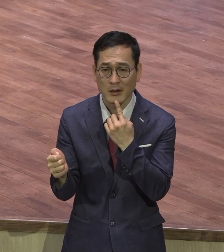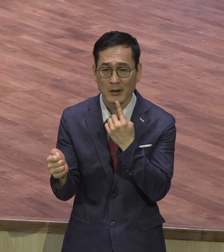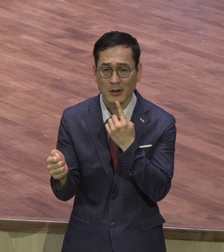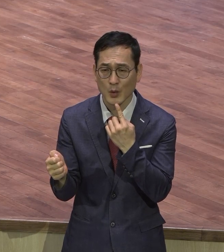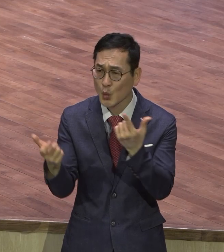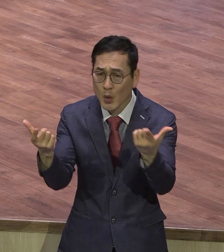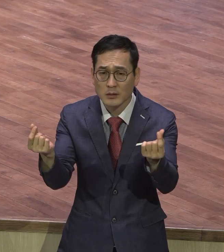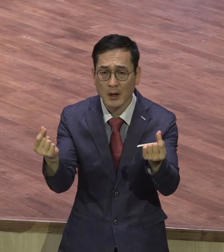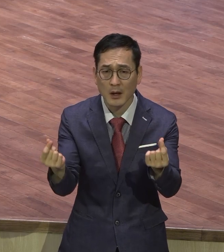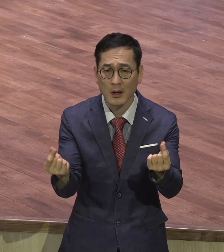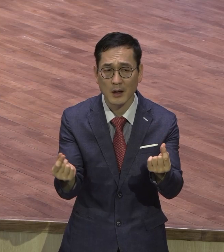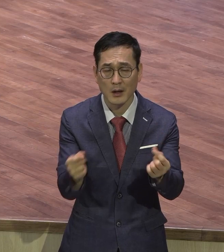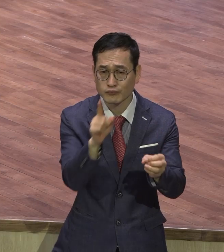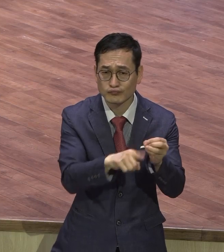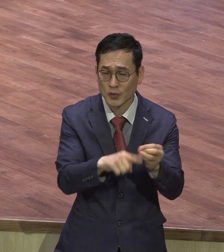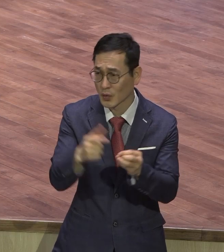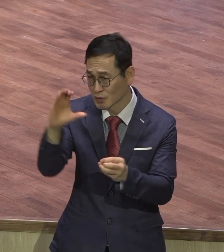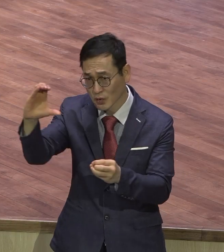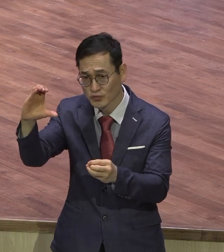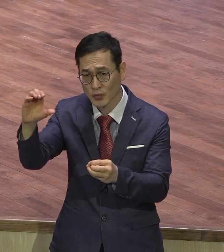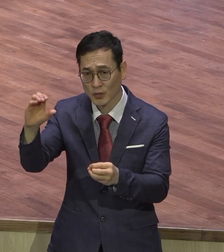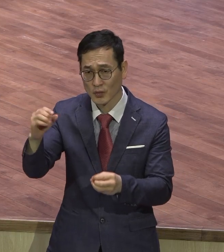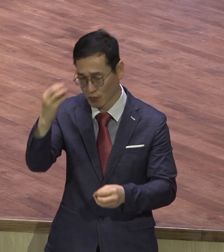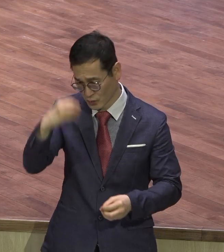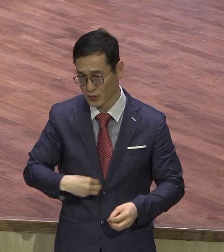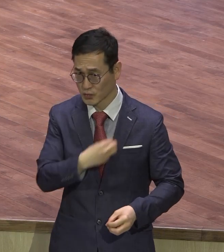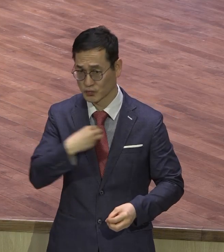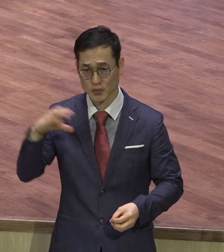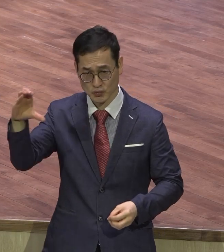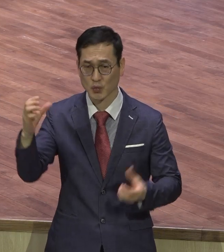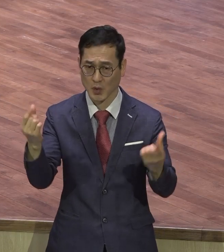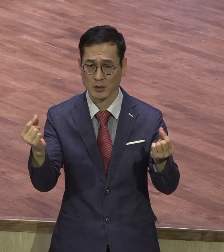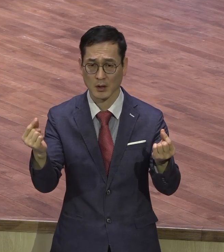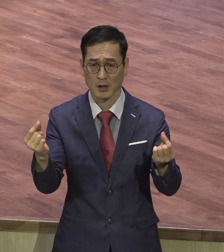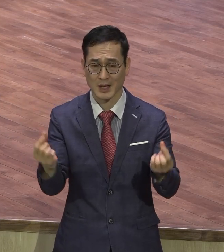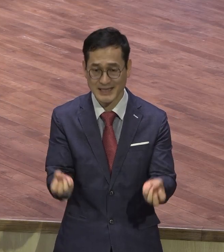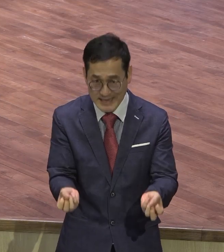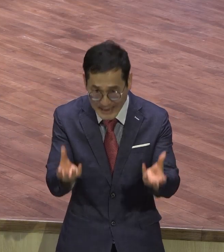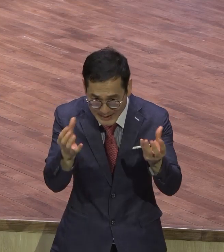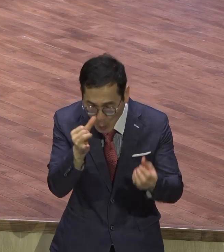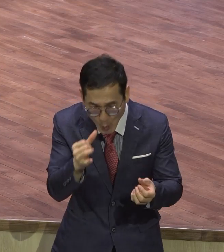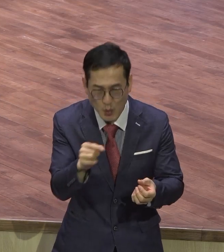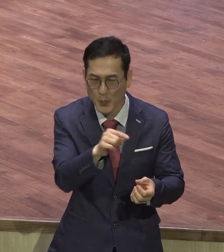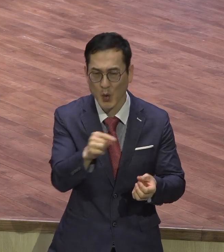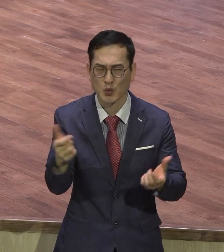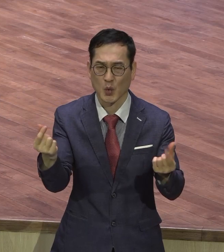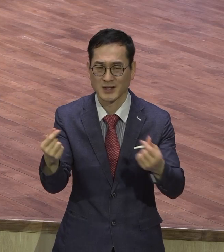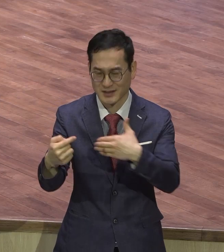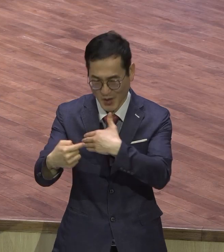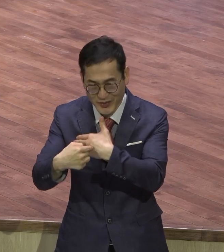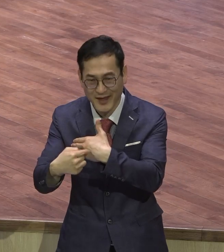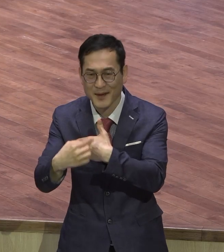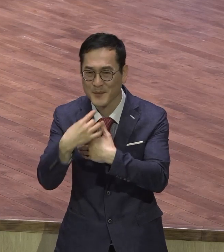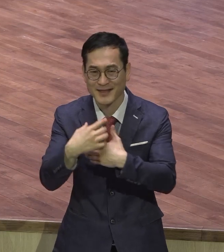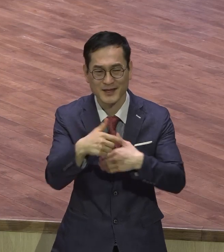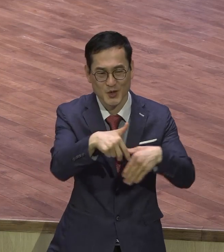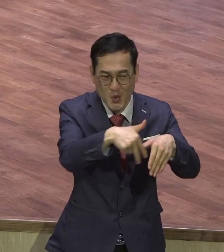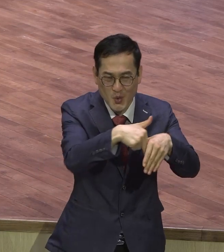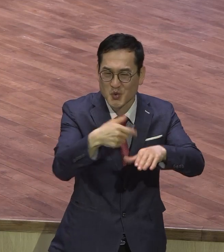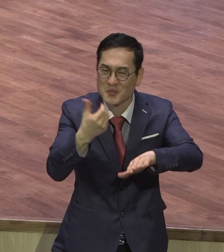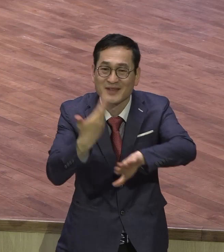돌리고 똑같이 합니다. 거의 똑같아요. 제사 지내고 똑같이 해요. 말만 기독교 그